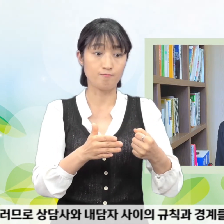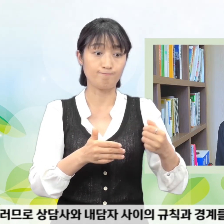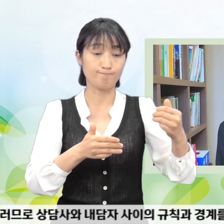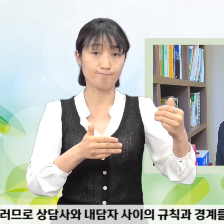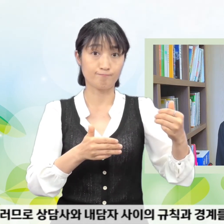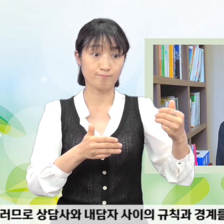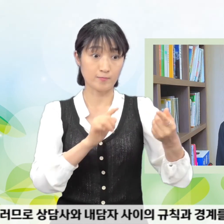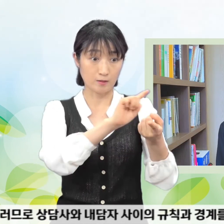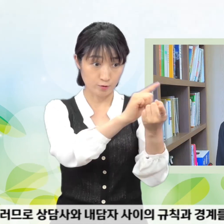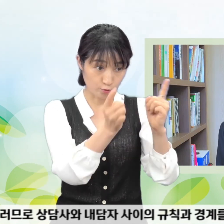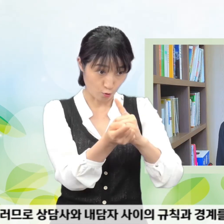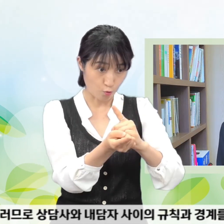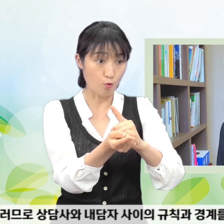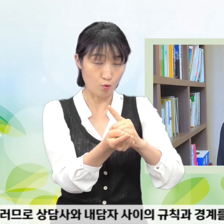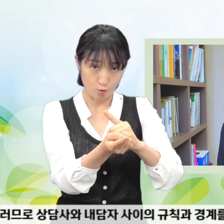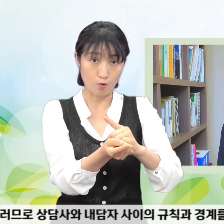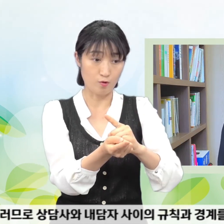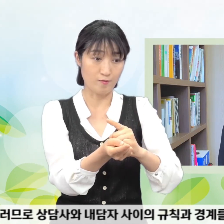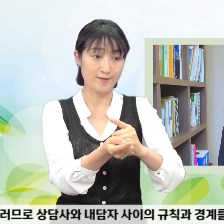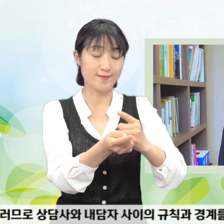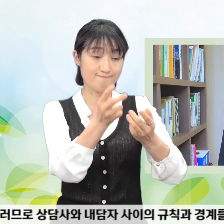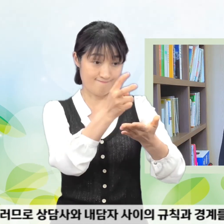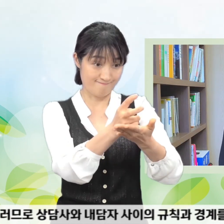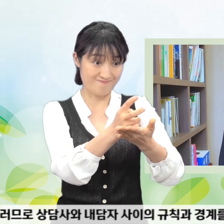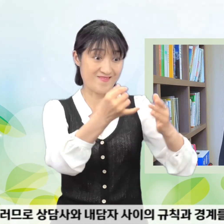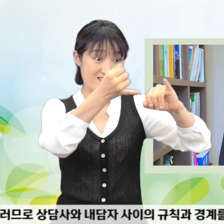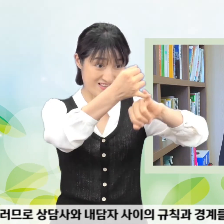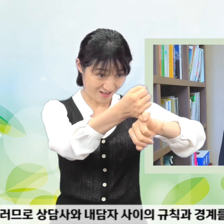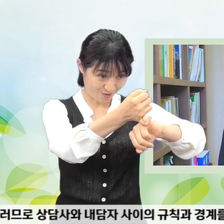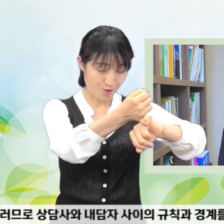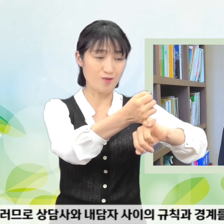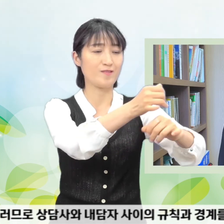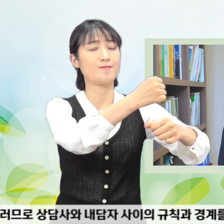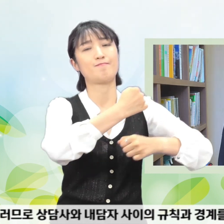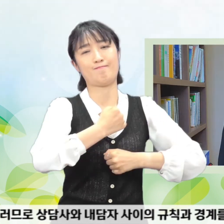규칙, 경계를 성실히 지키는 것이 굉장히